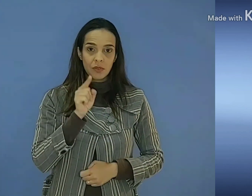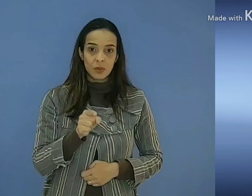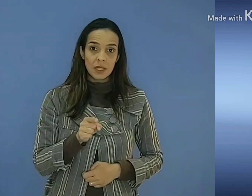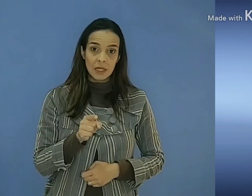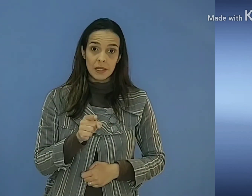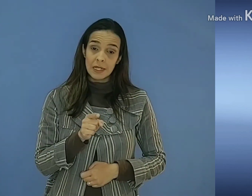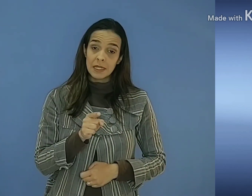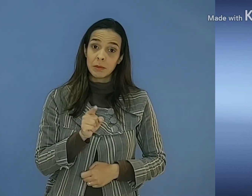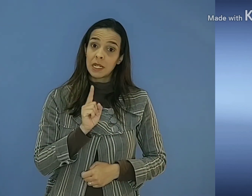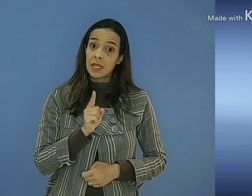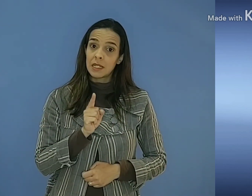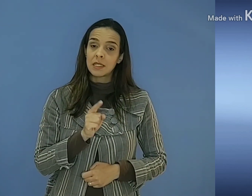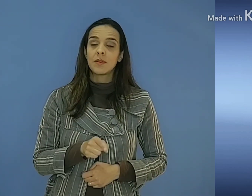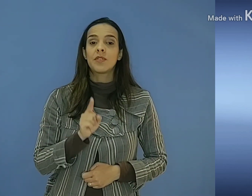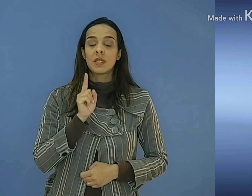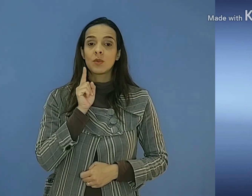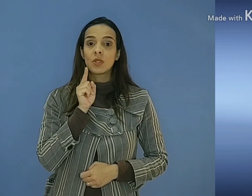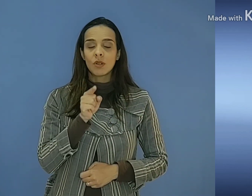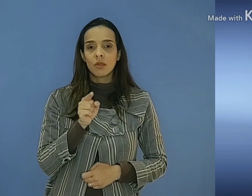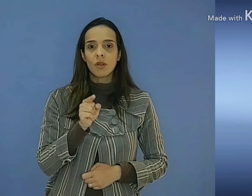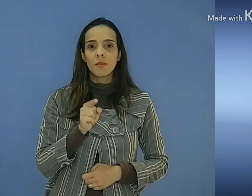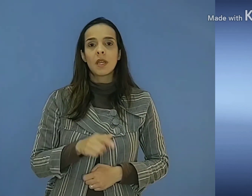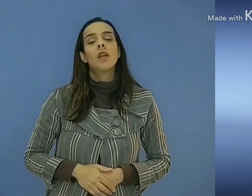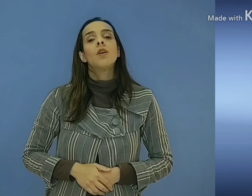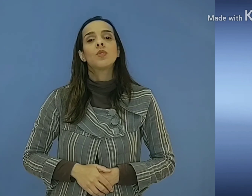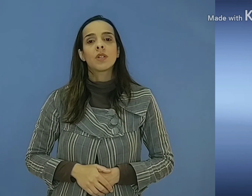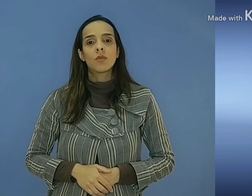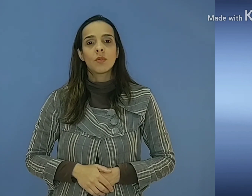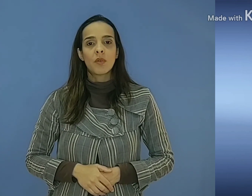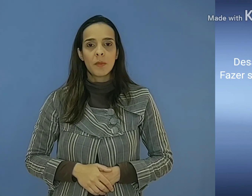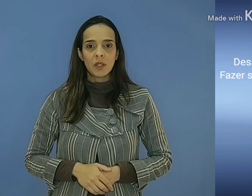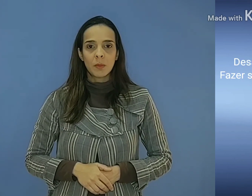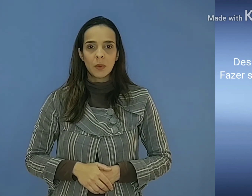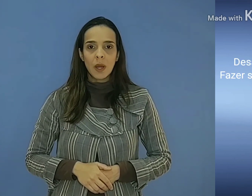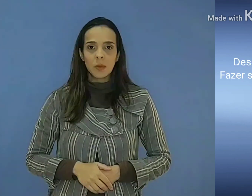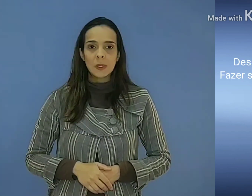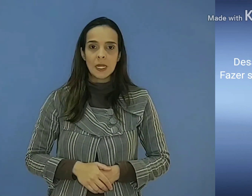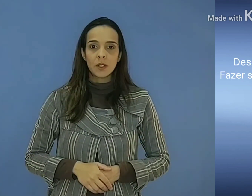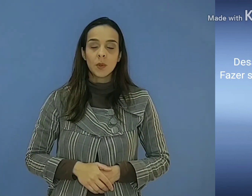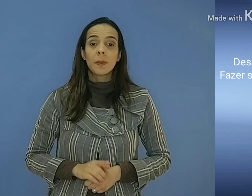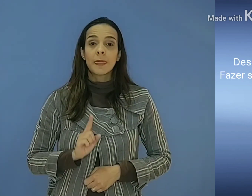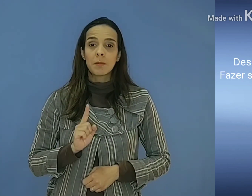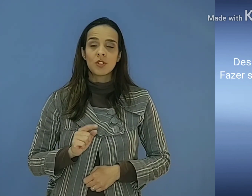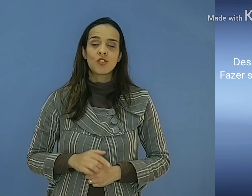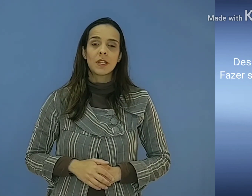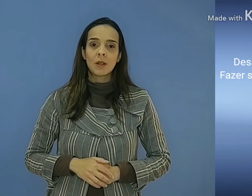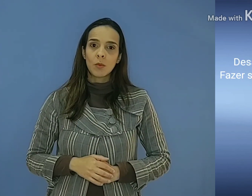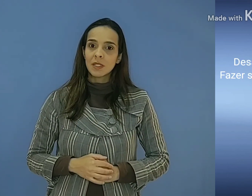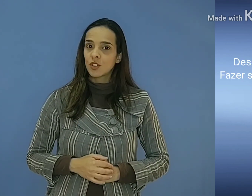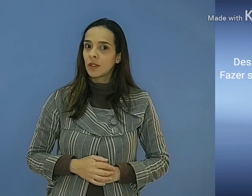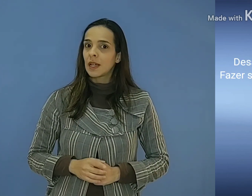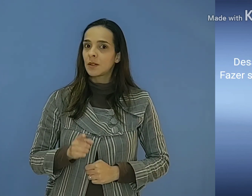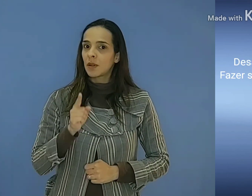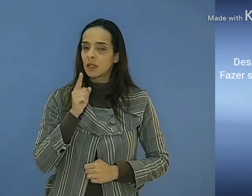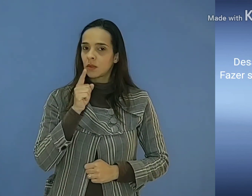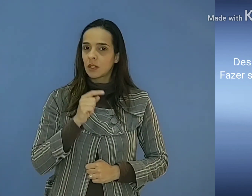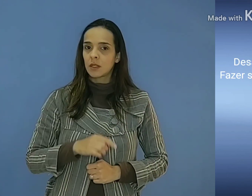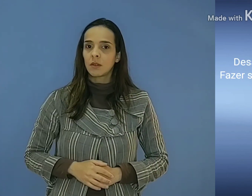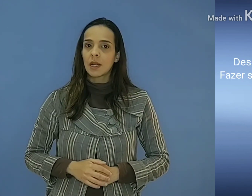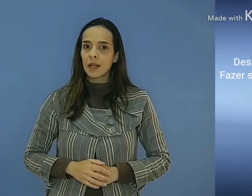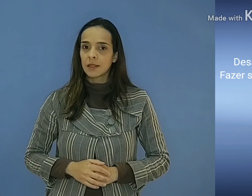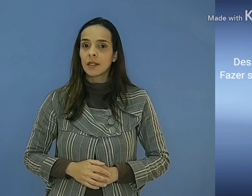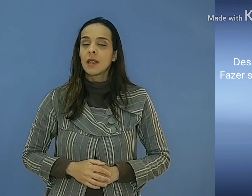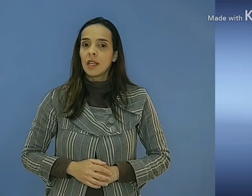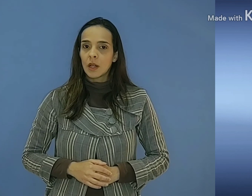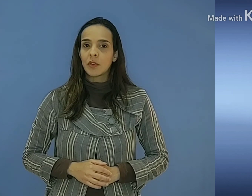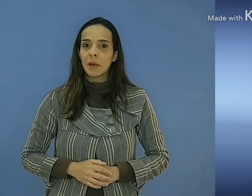Então, o desafio dessa semana é esse, fazer o seu nome usando o alfabeto manual, certo? Depois a gente vai ter algumas atividades para ver se vocês